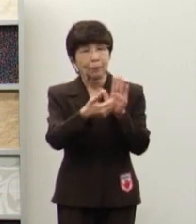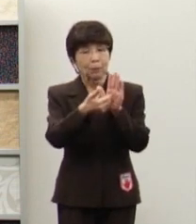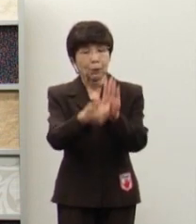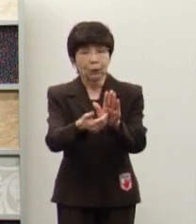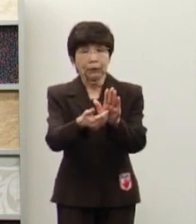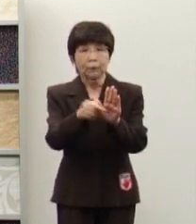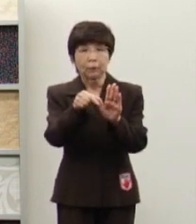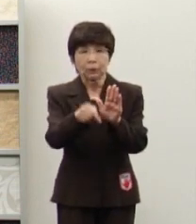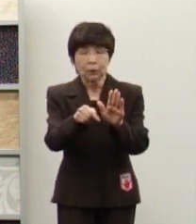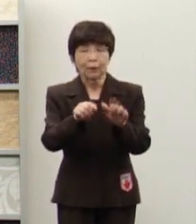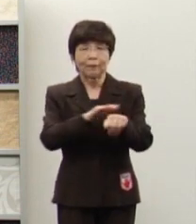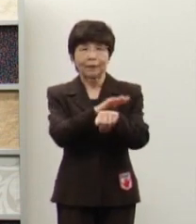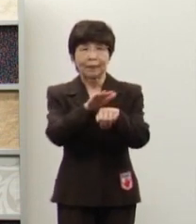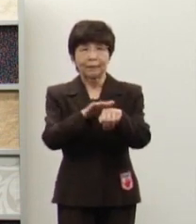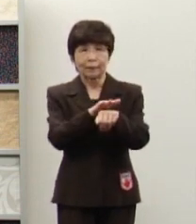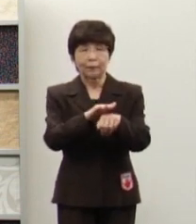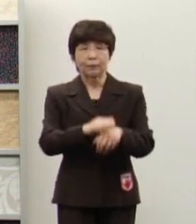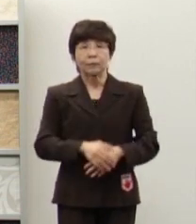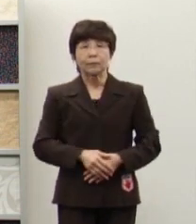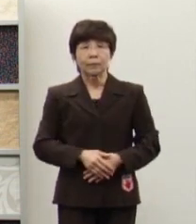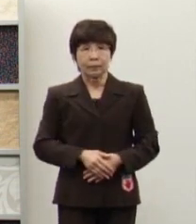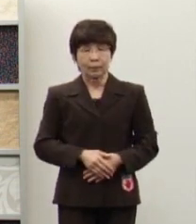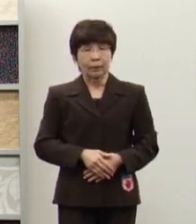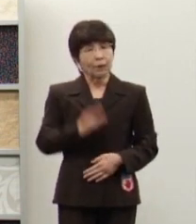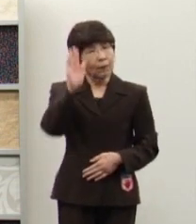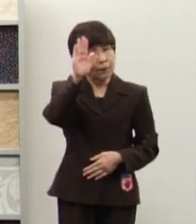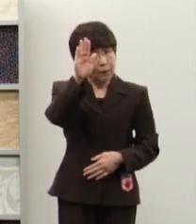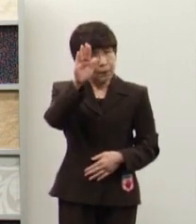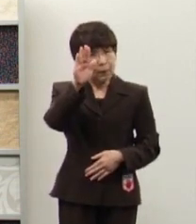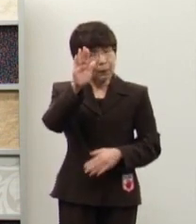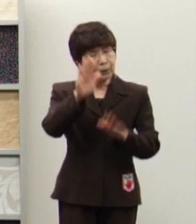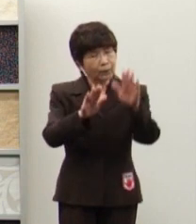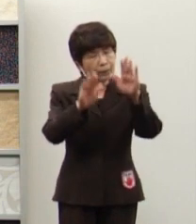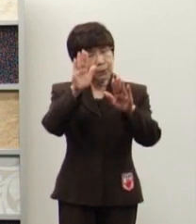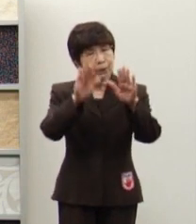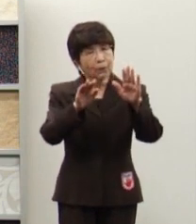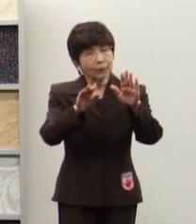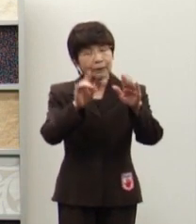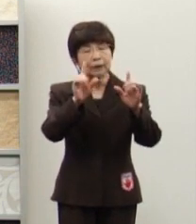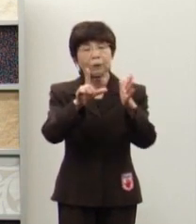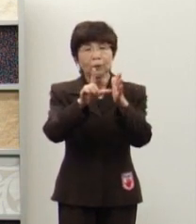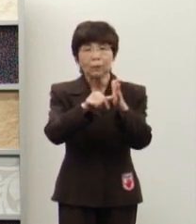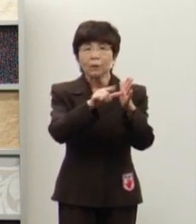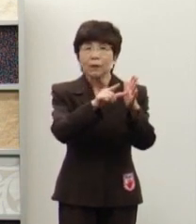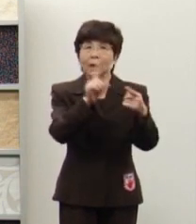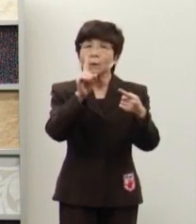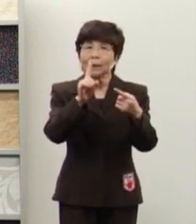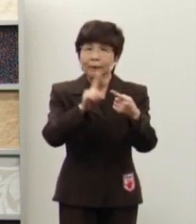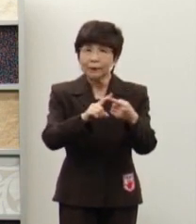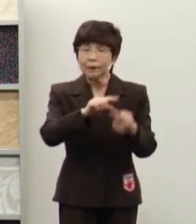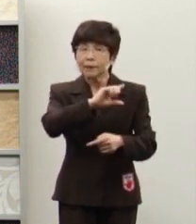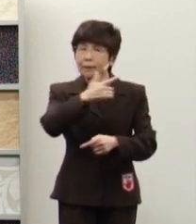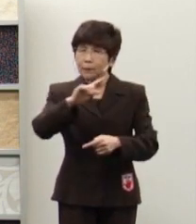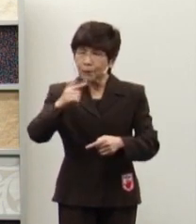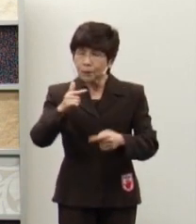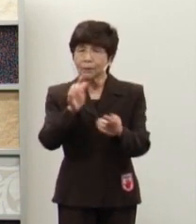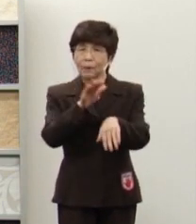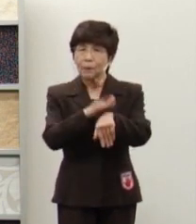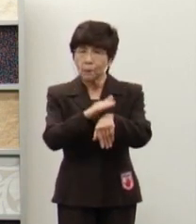また、今後の状況によりましては、対策の強化、再強化ということも、あり得るわけであ